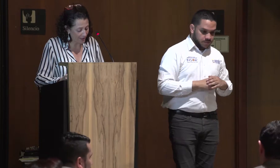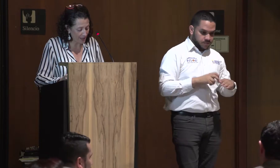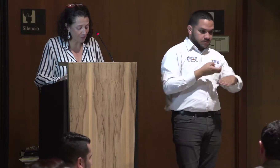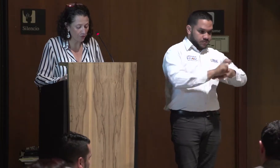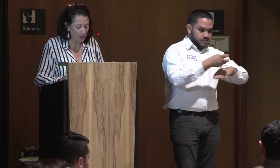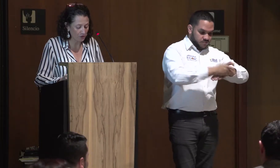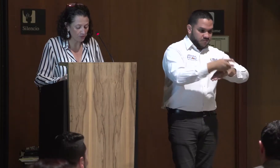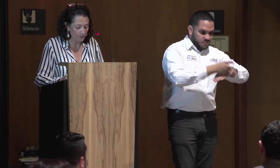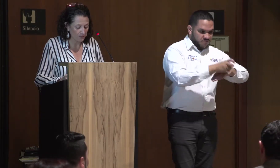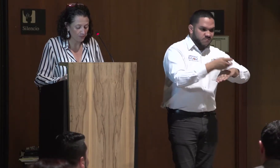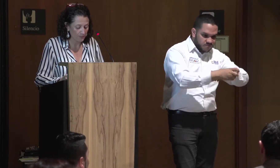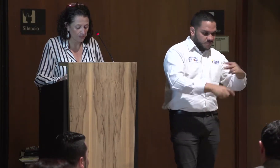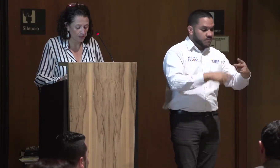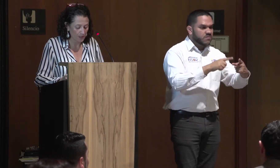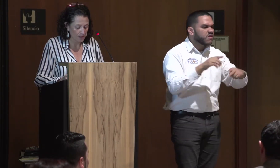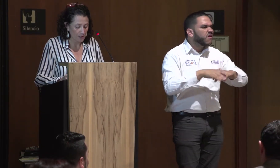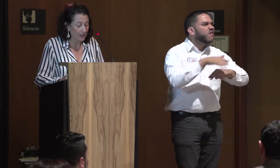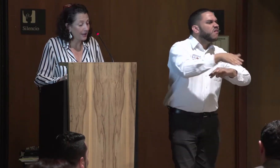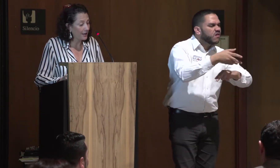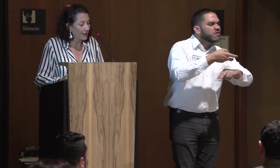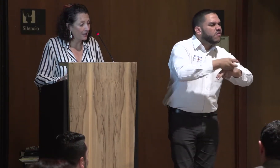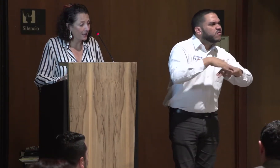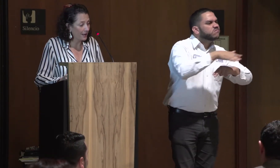lo que deja el conflicto,